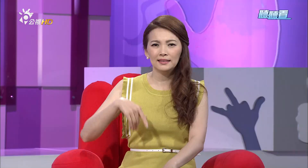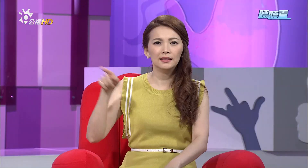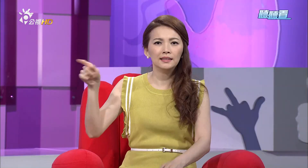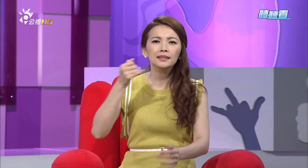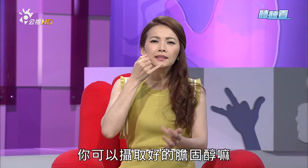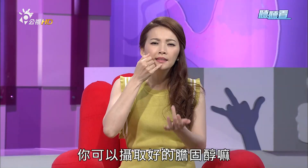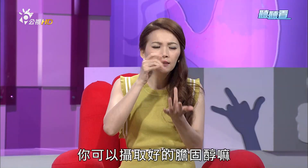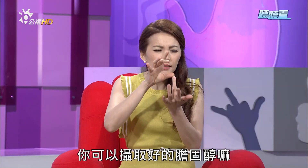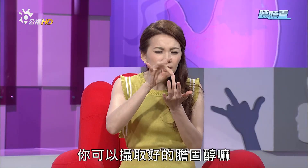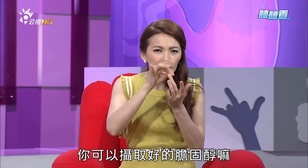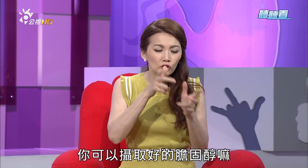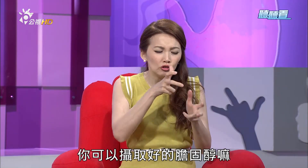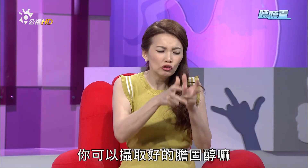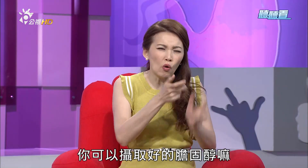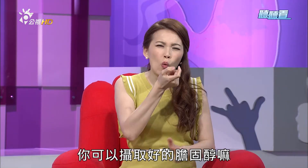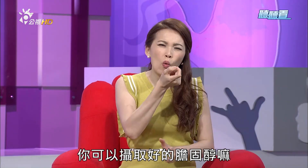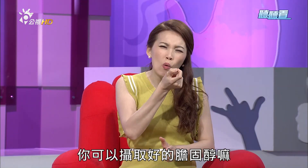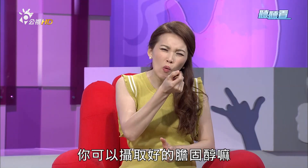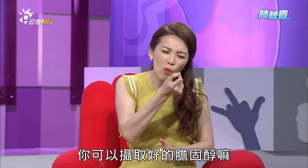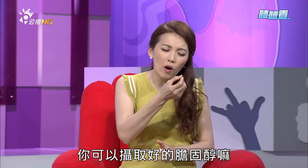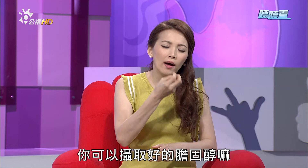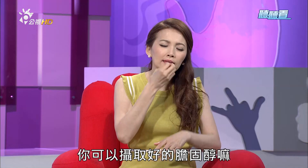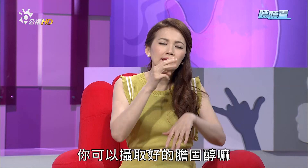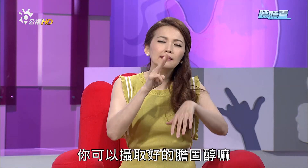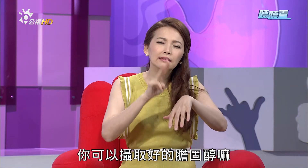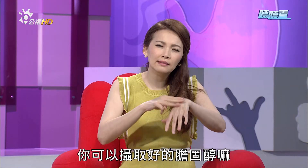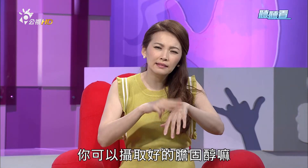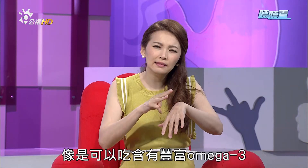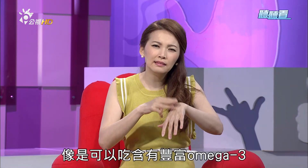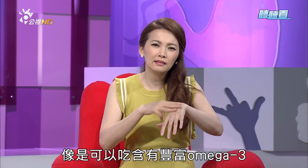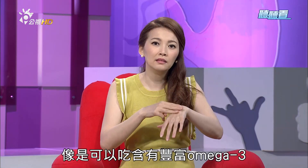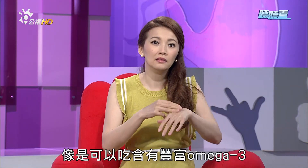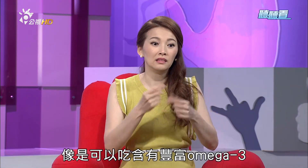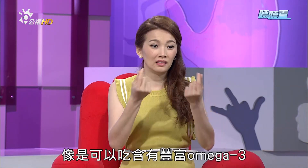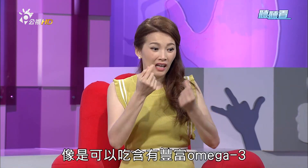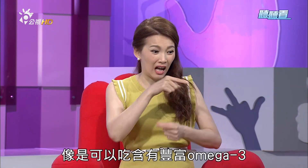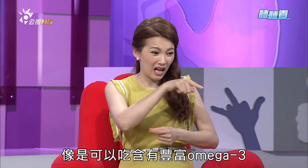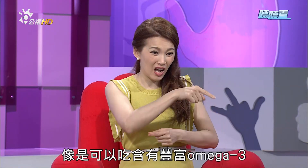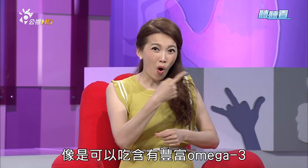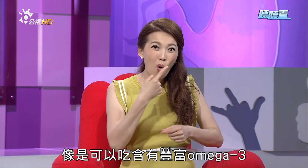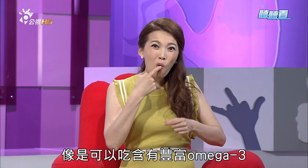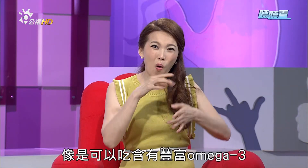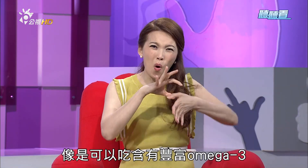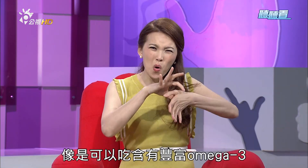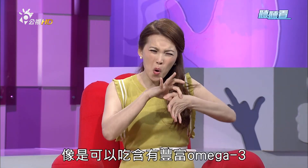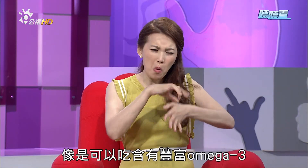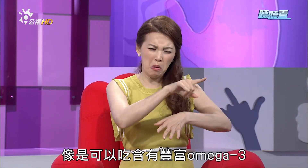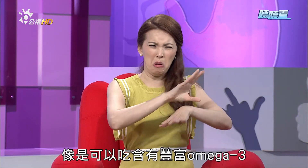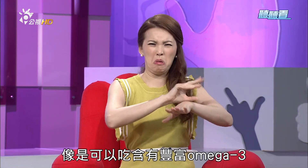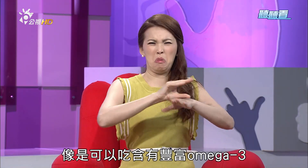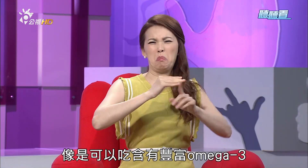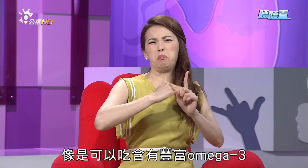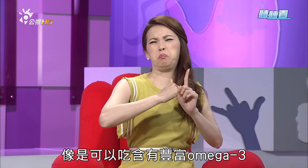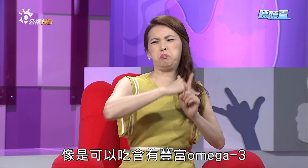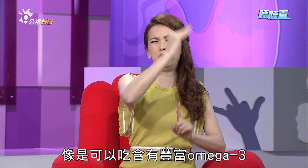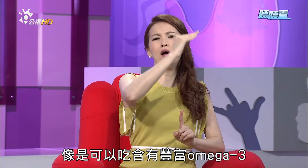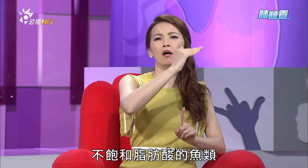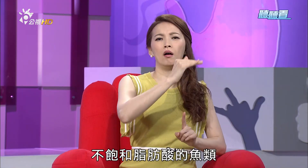呦，你可以摄取好的胆固醇嘛，像是可以吃含有丰富 Omega 3不饱